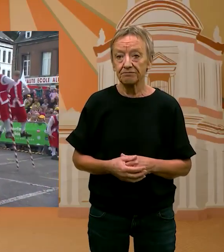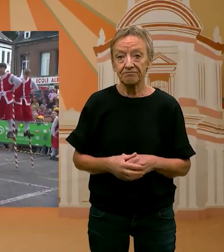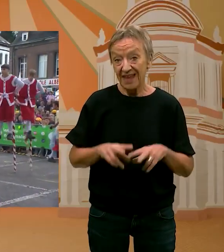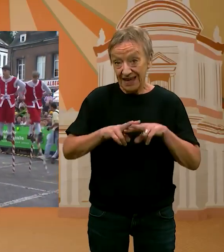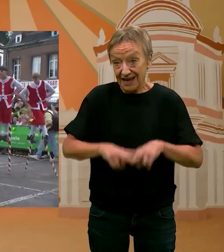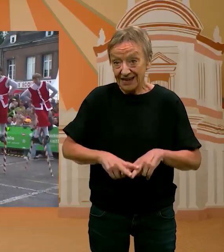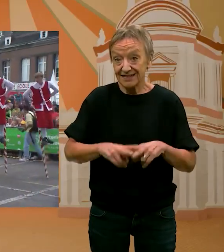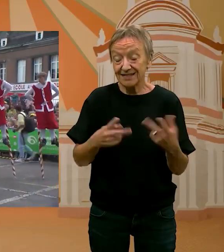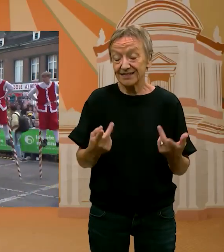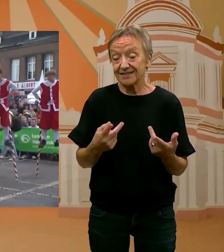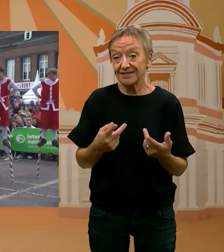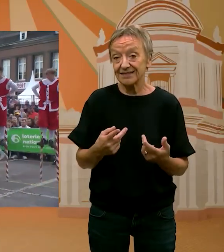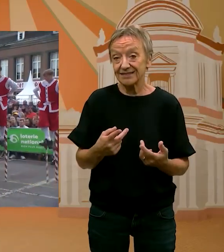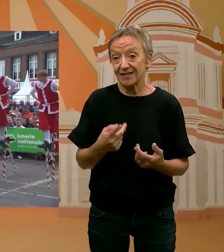sur la place Saint-Aubin.